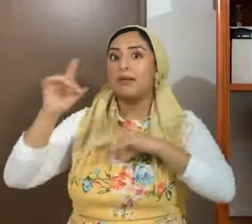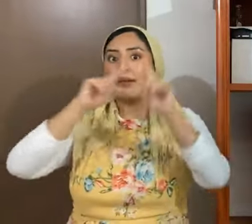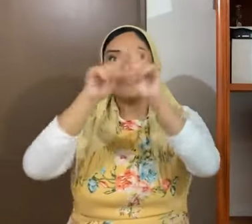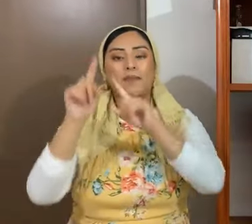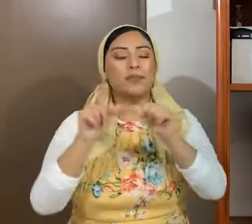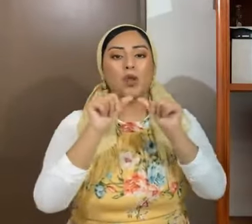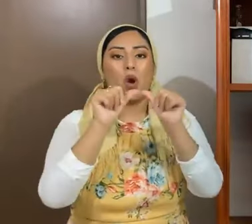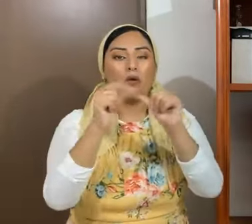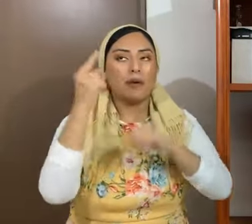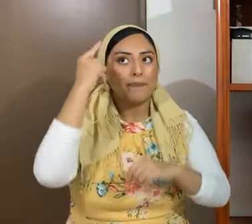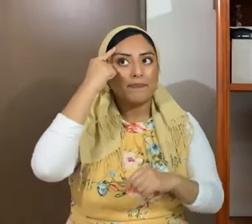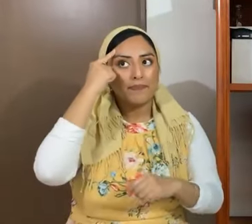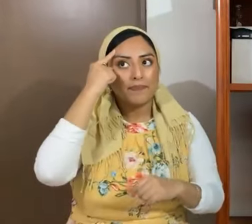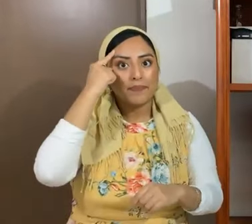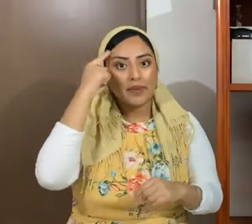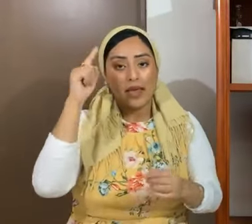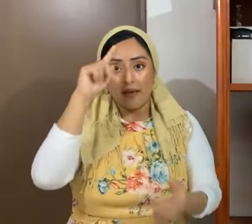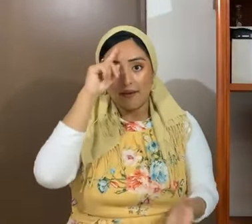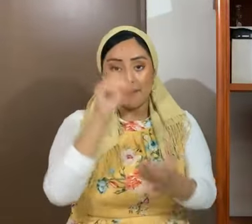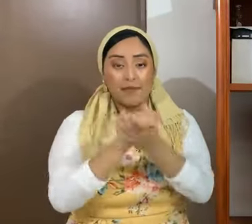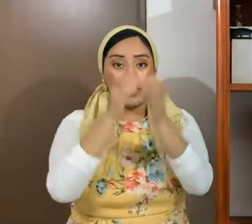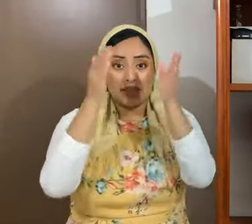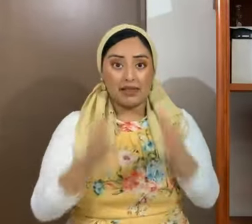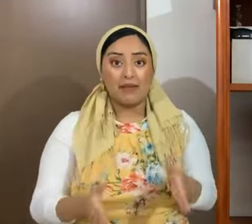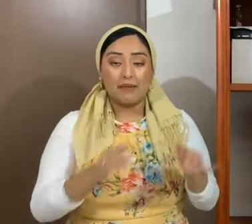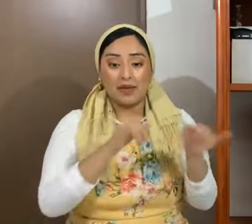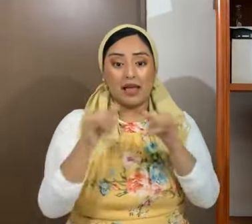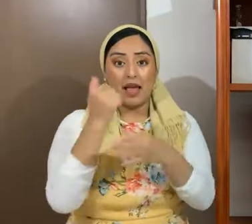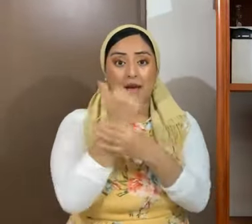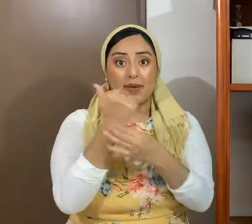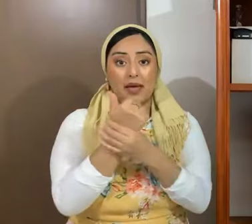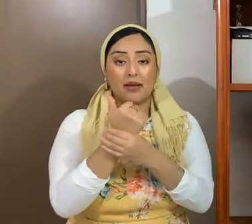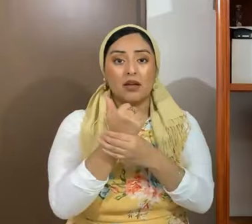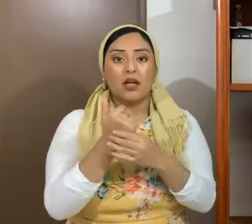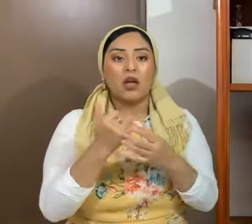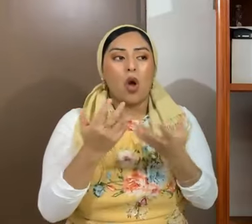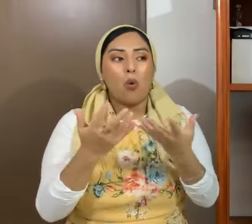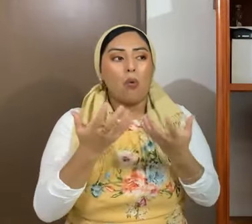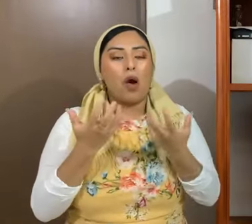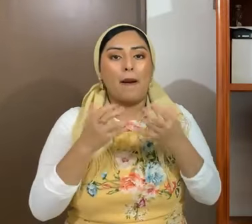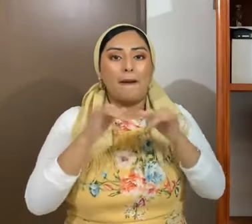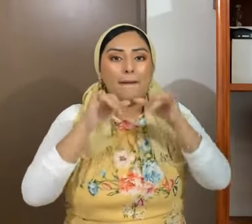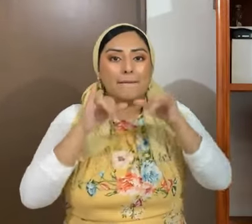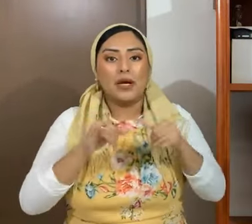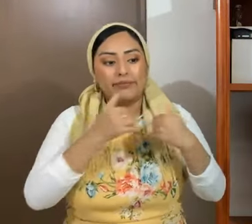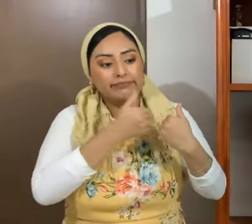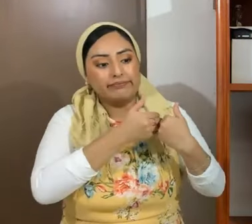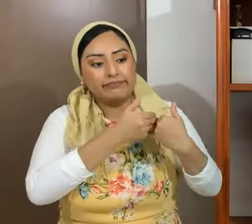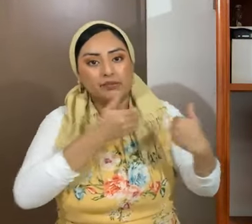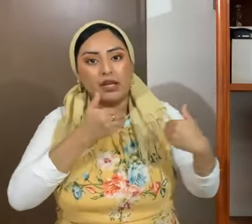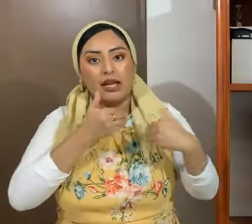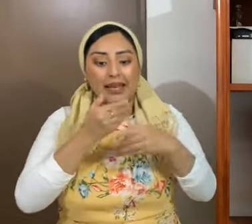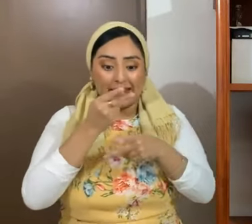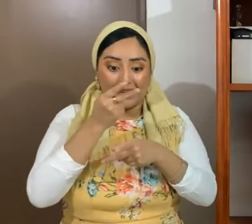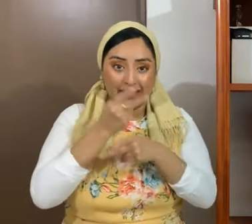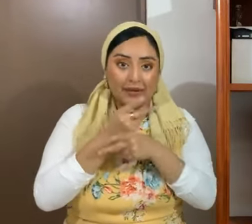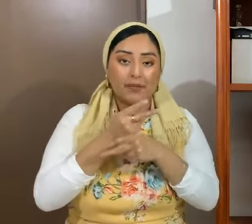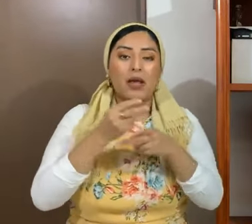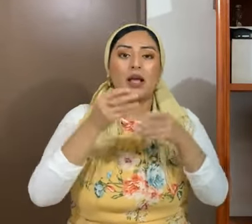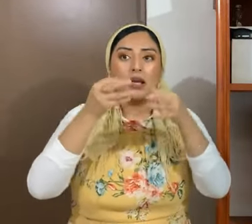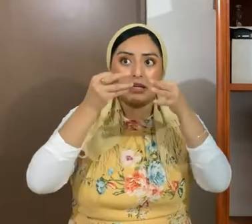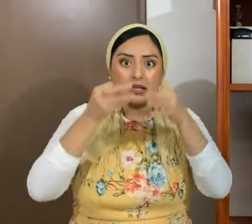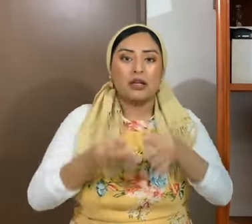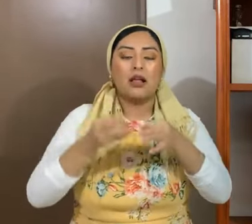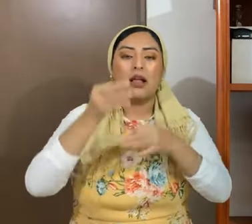su pensamiento. Un creyente, como Abraham, busca mantenerse apartado, cumpliendo la voluntad de